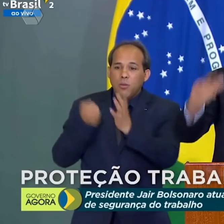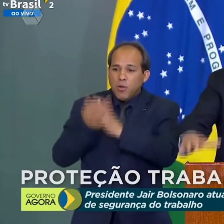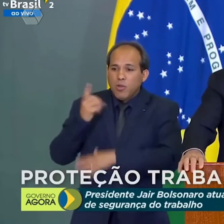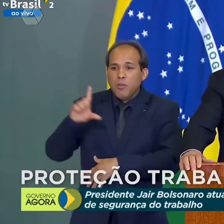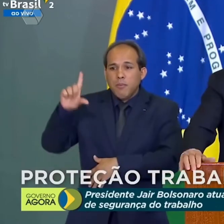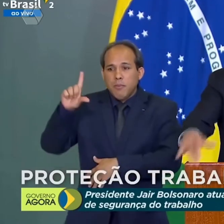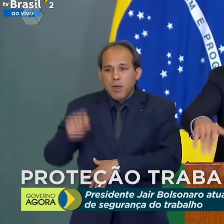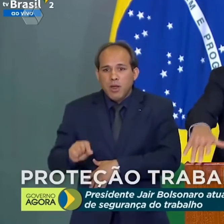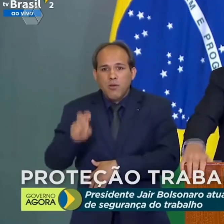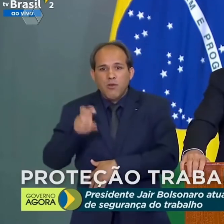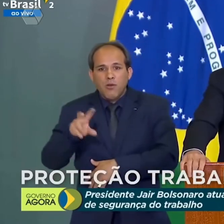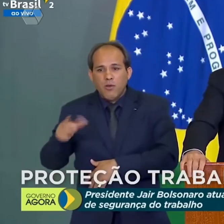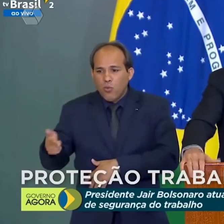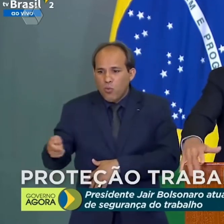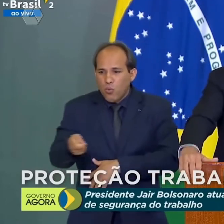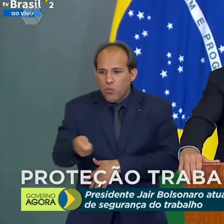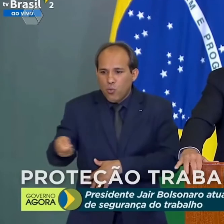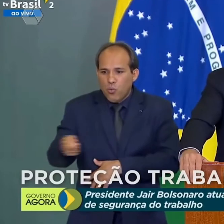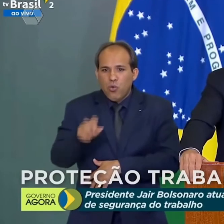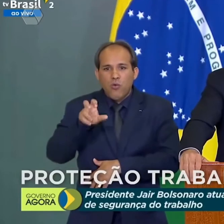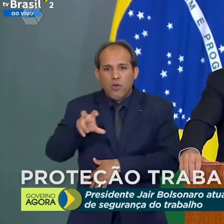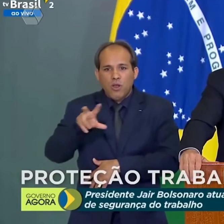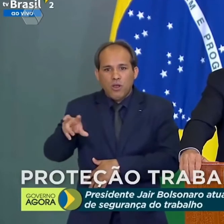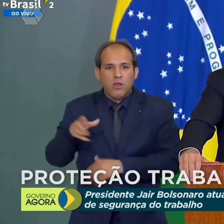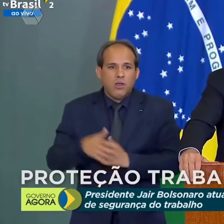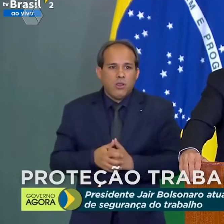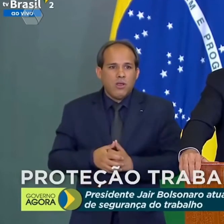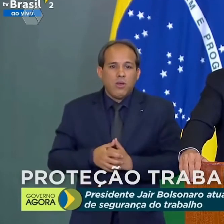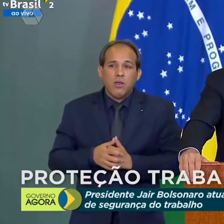Já aumentou de preço. Vai aumentar mais e vai faltar.